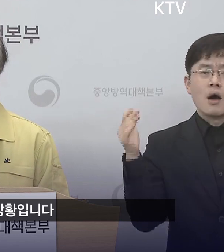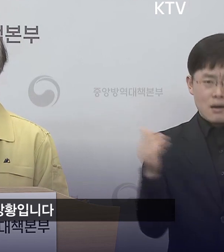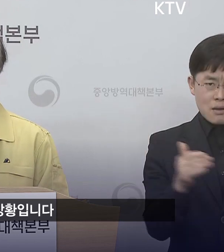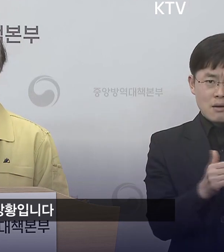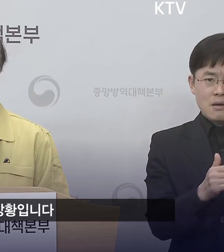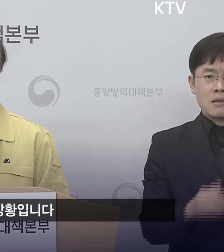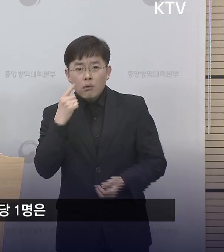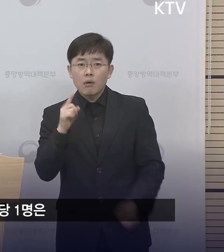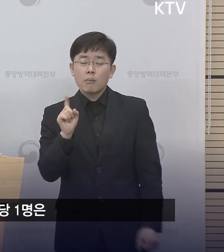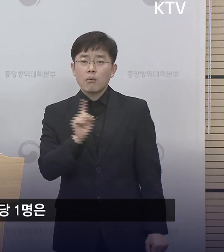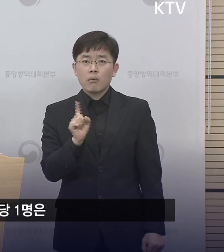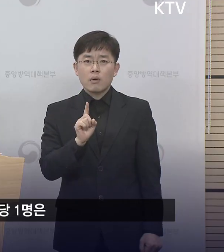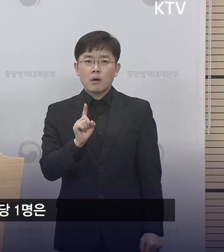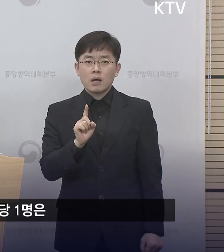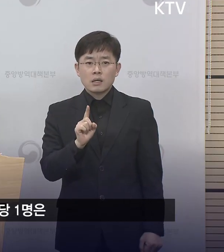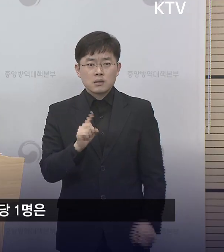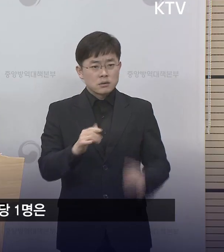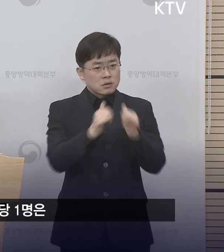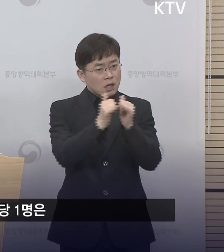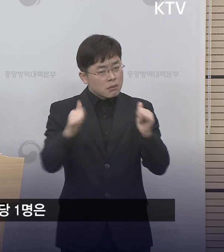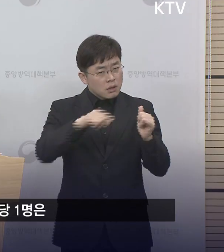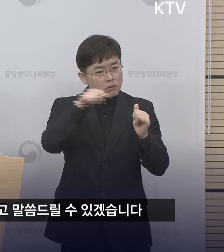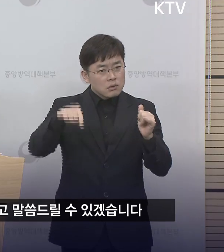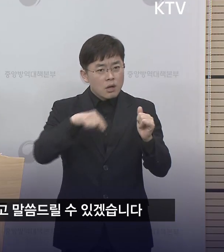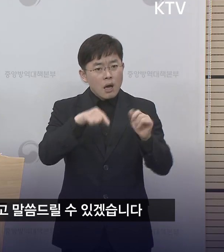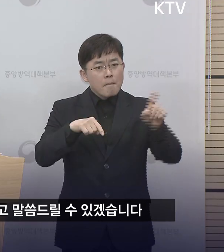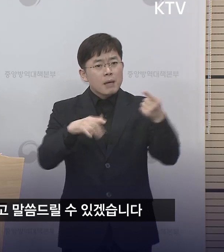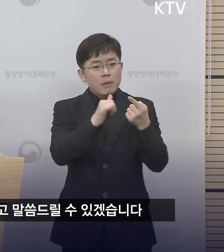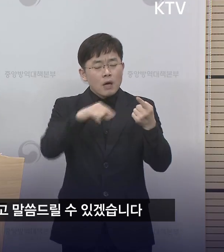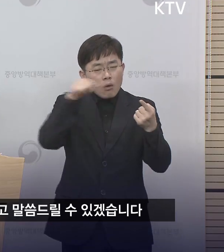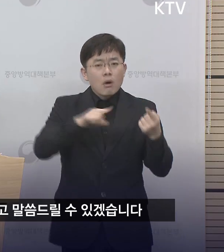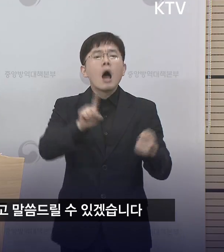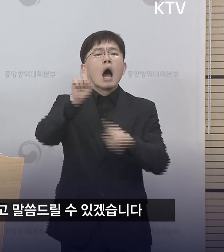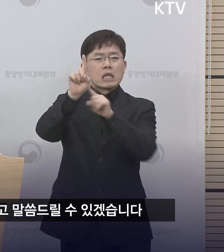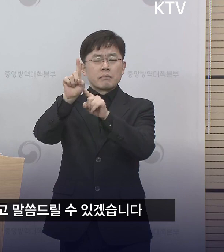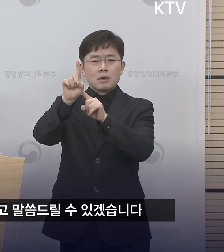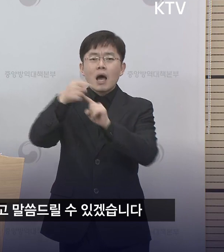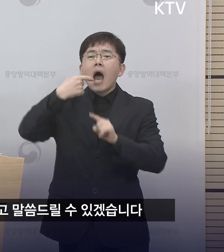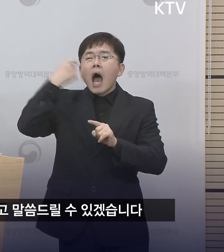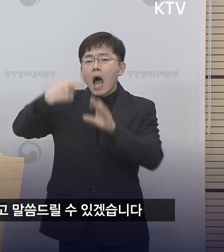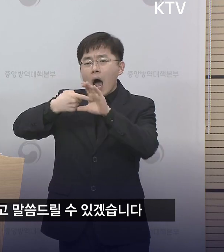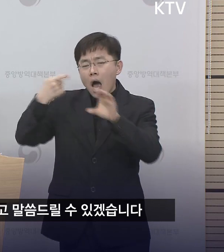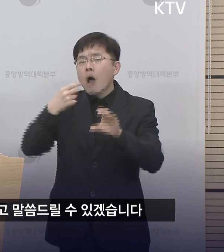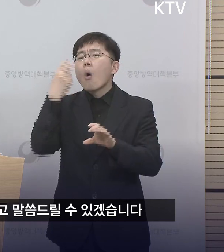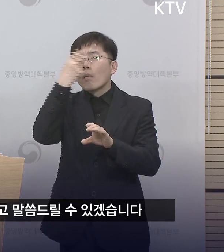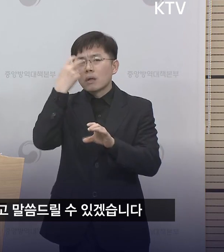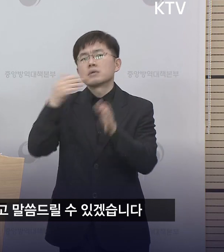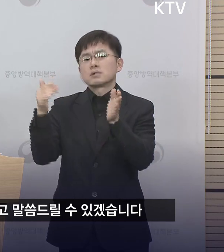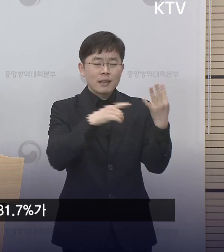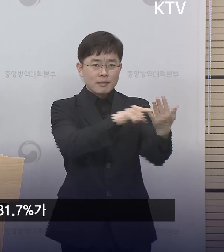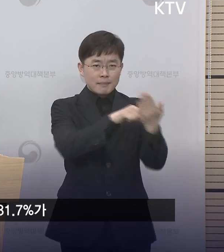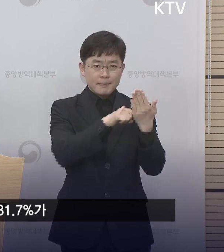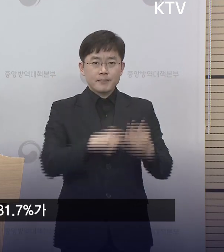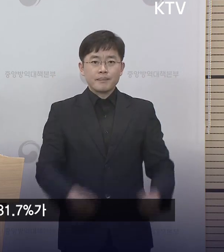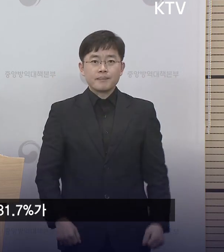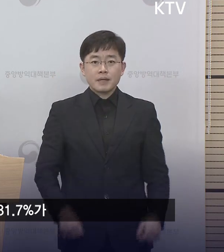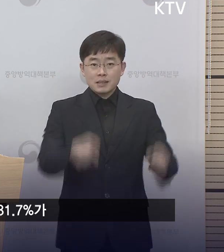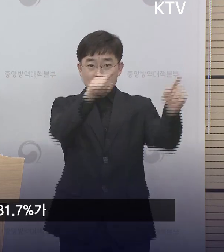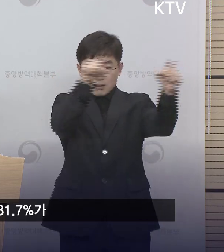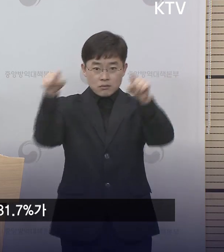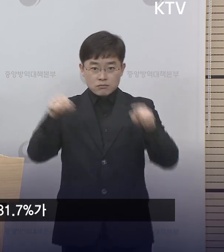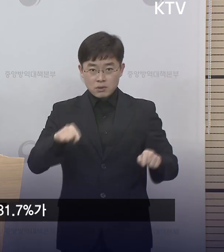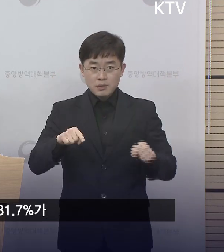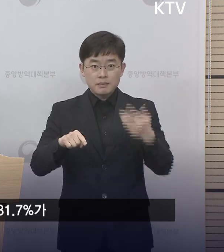받은 상황입니다. 국민 100명당 1명은 코로나19 진단검사를 받았다는 얘기가 되겠습니다. 전국적으로